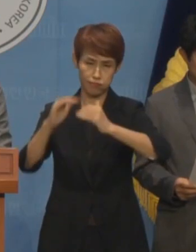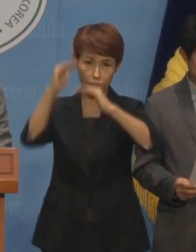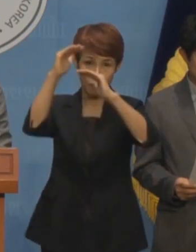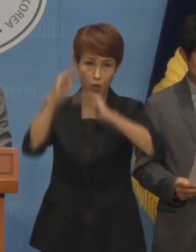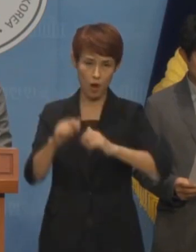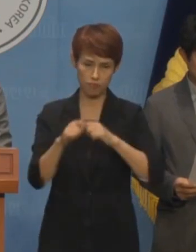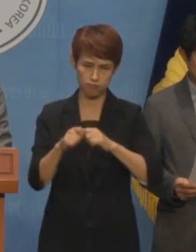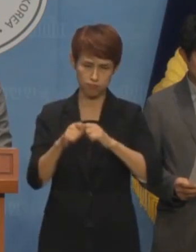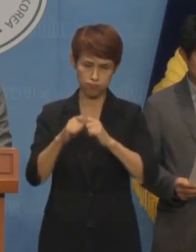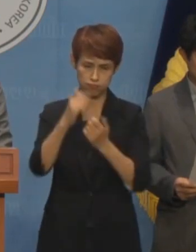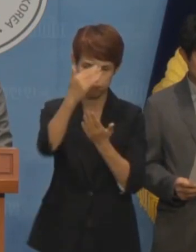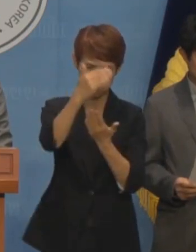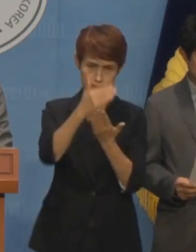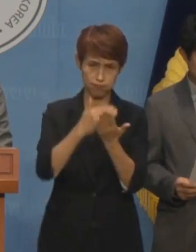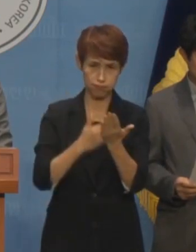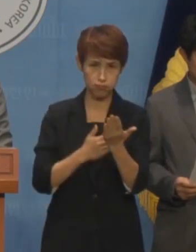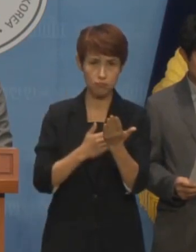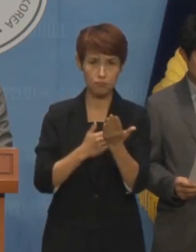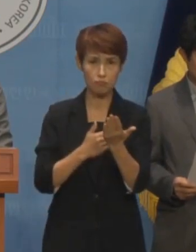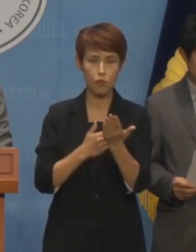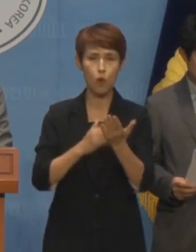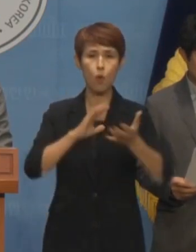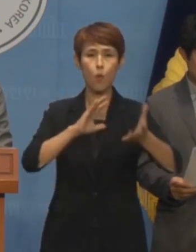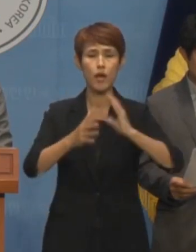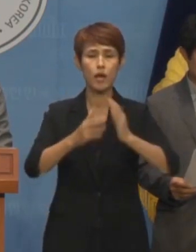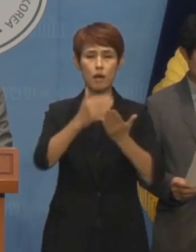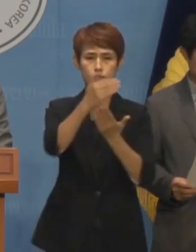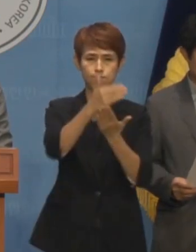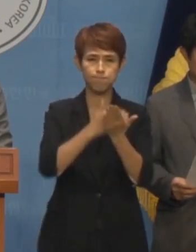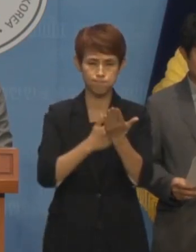했는지를 보여주는 전원위원회 회의록도